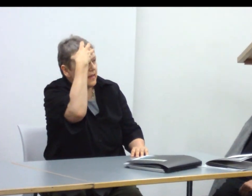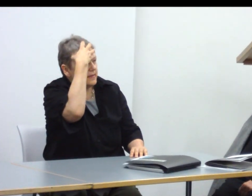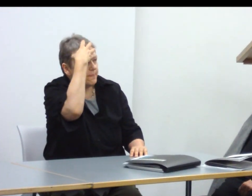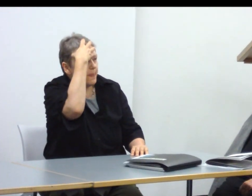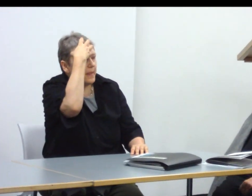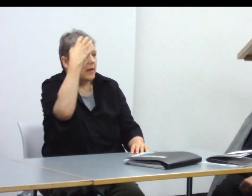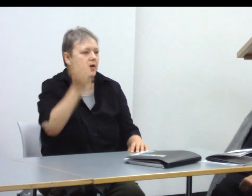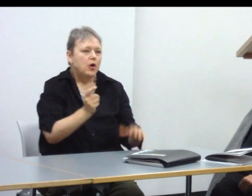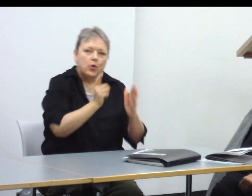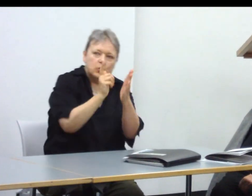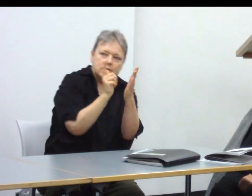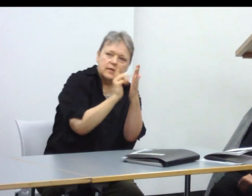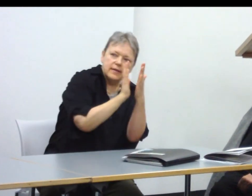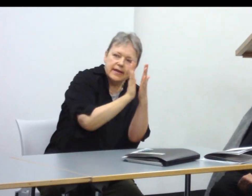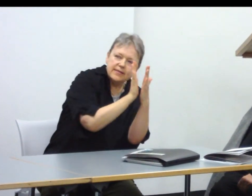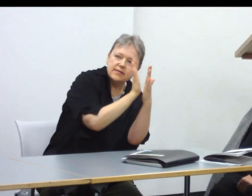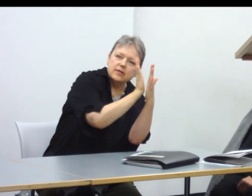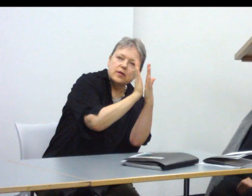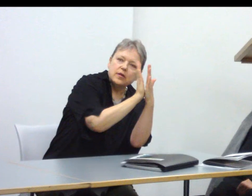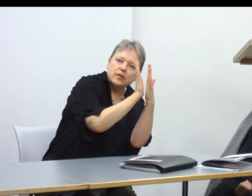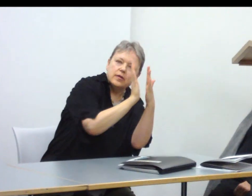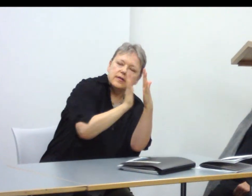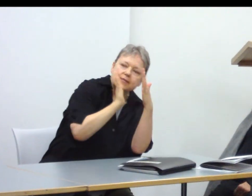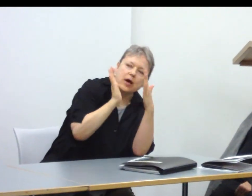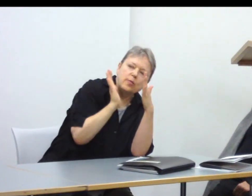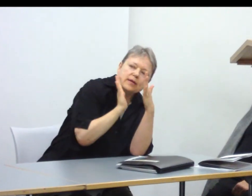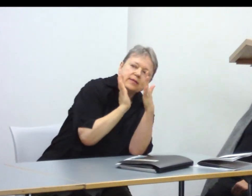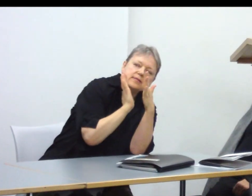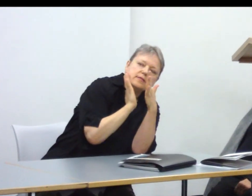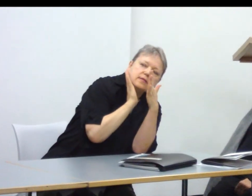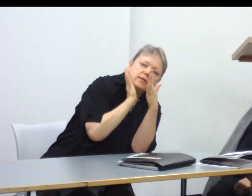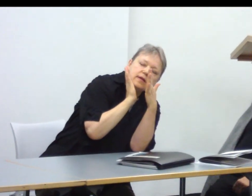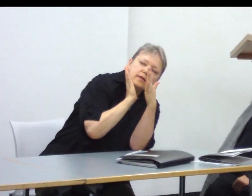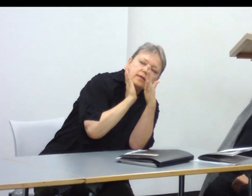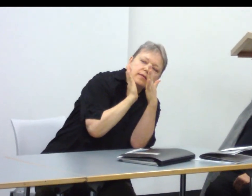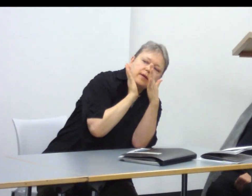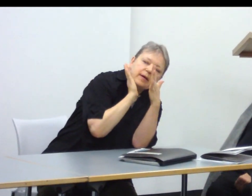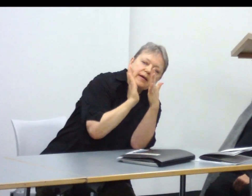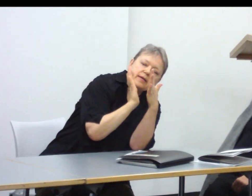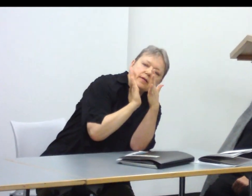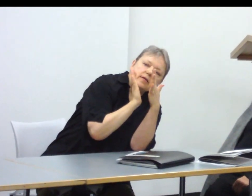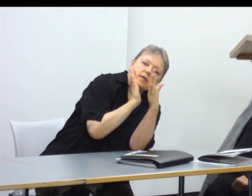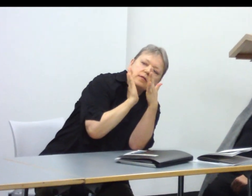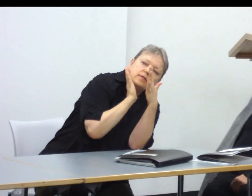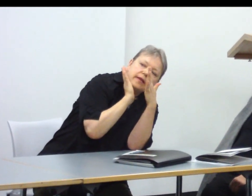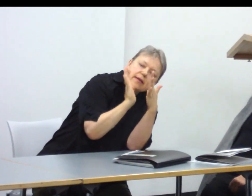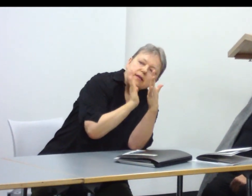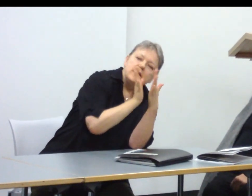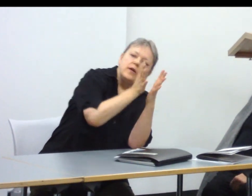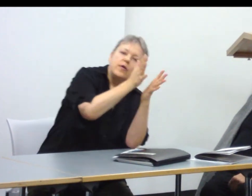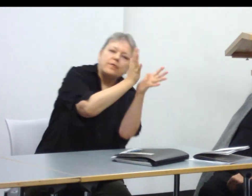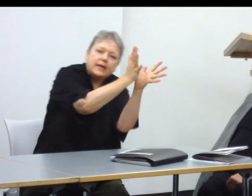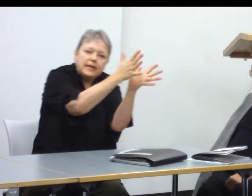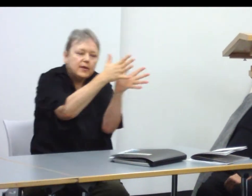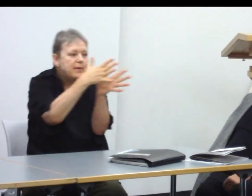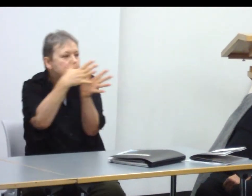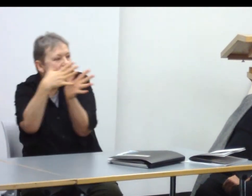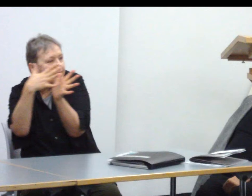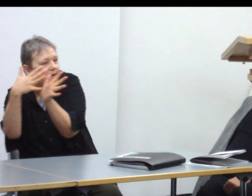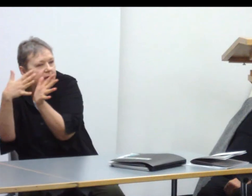kann. Und jetzt, Zauber ist dabei drin, wenn ich mich